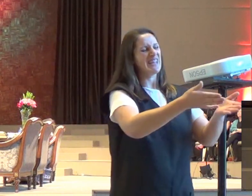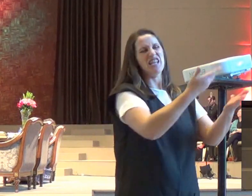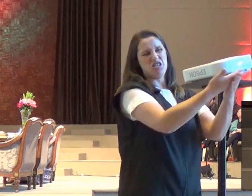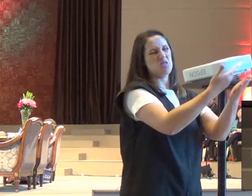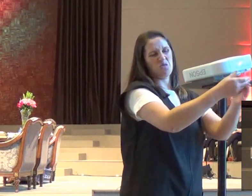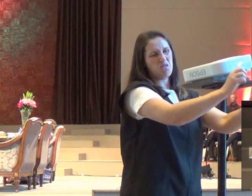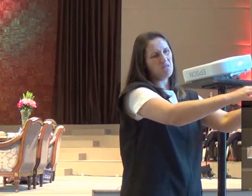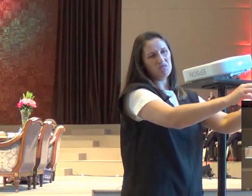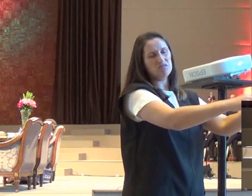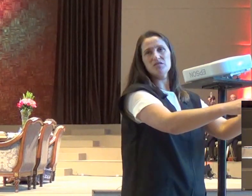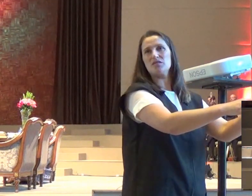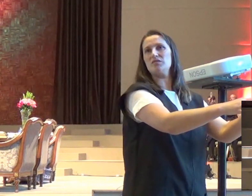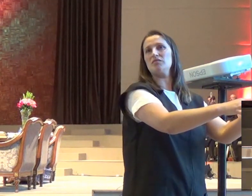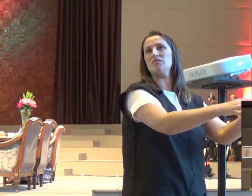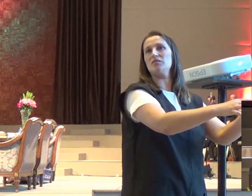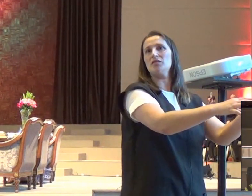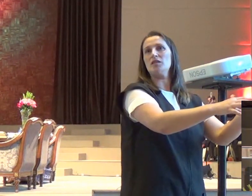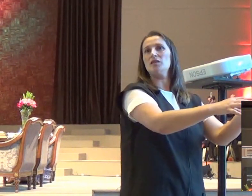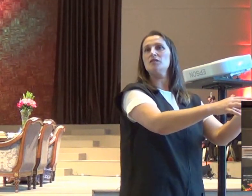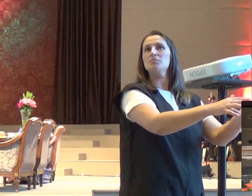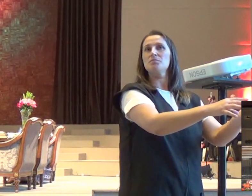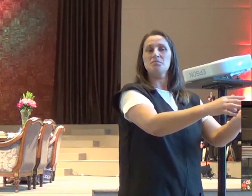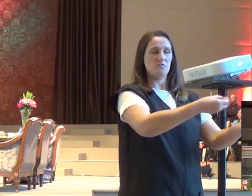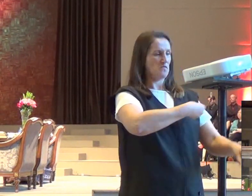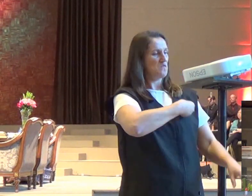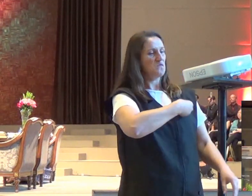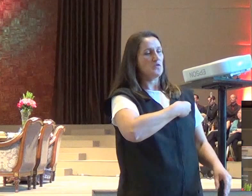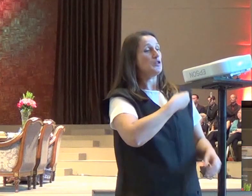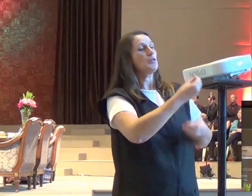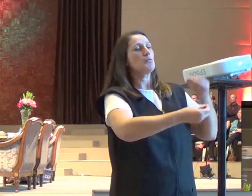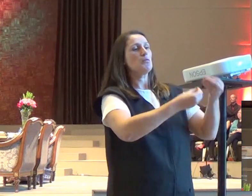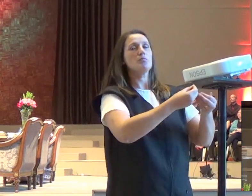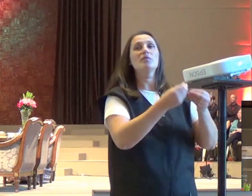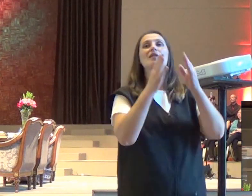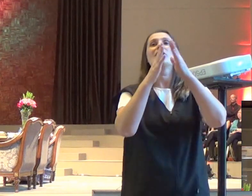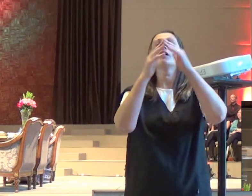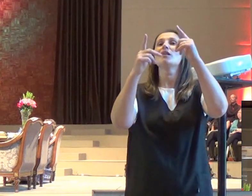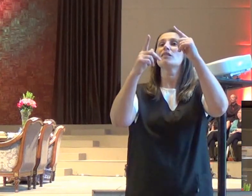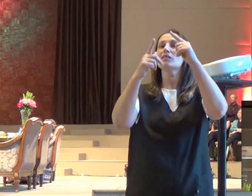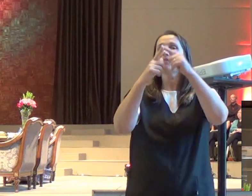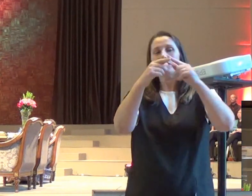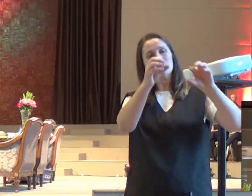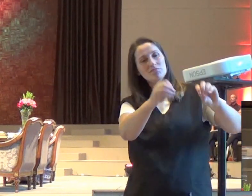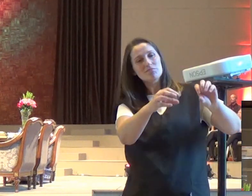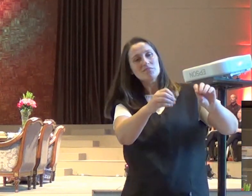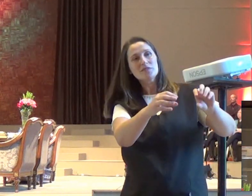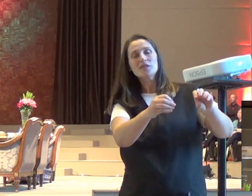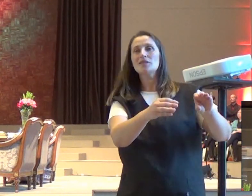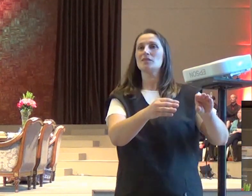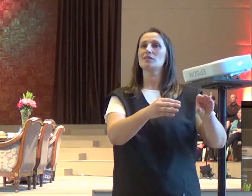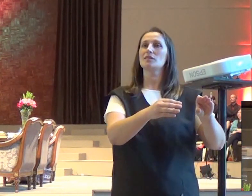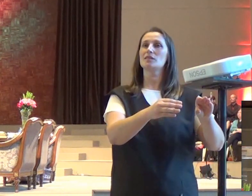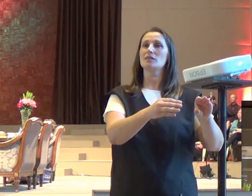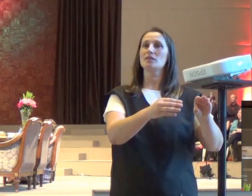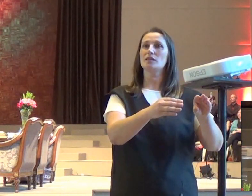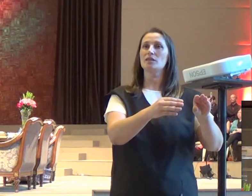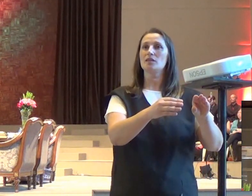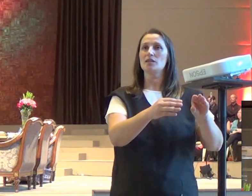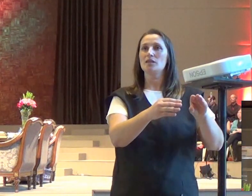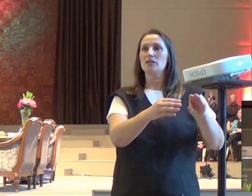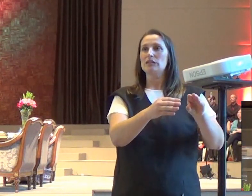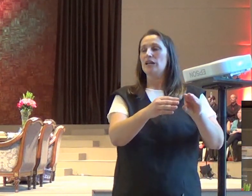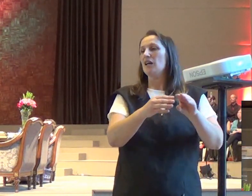E aí a gente imagina que a escola vai ensinar a viver, que a igreja vai ensinar a viver, que a academia